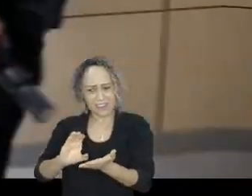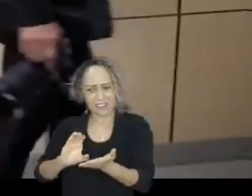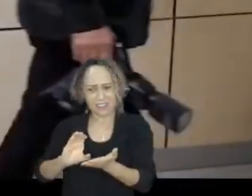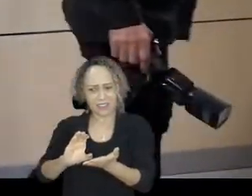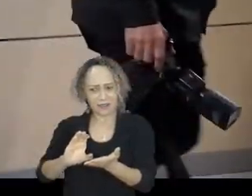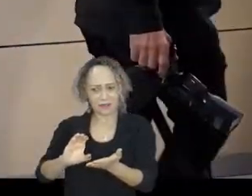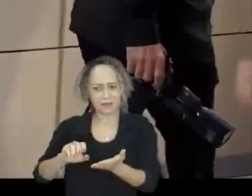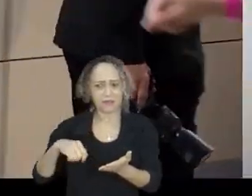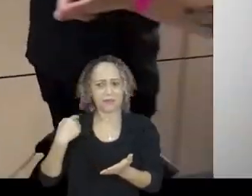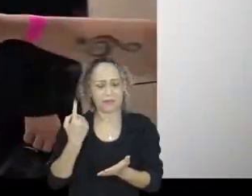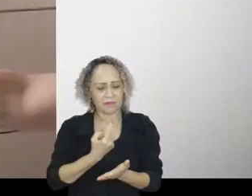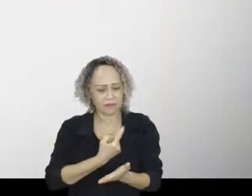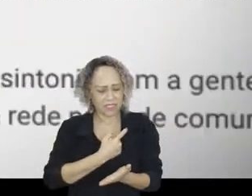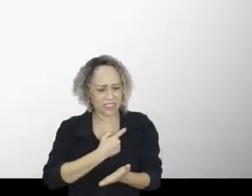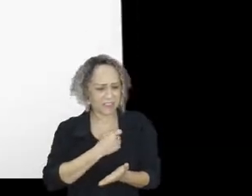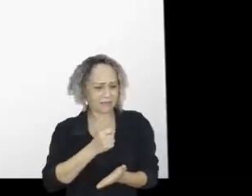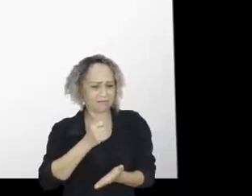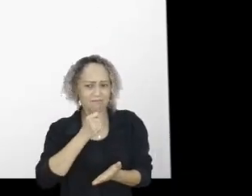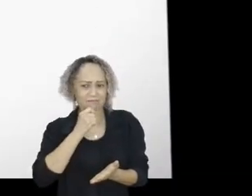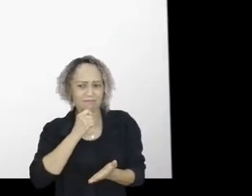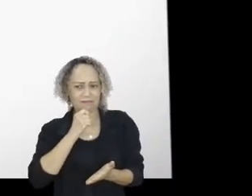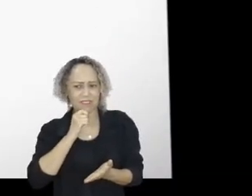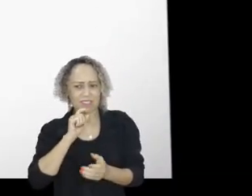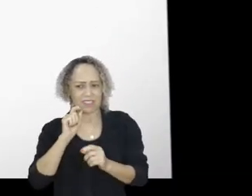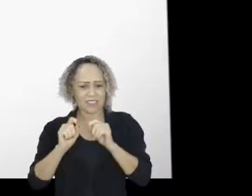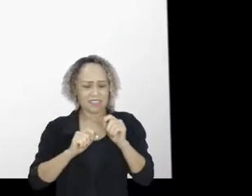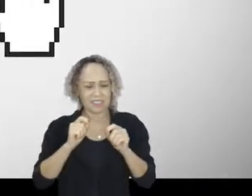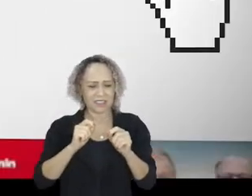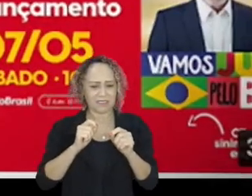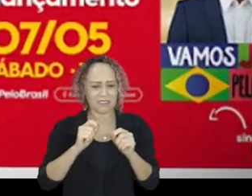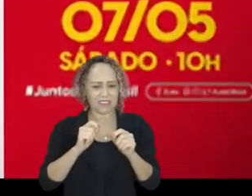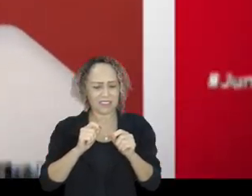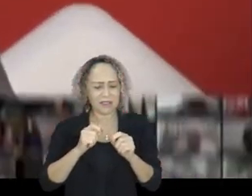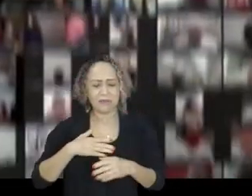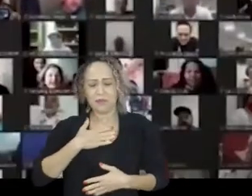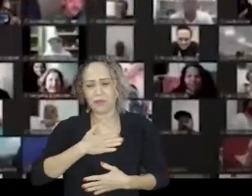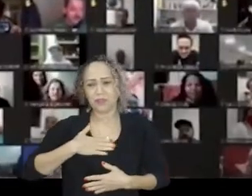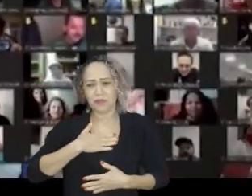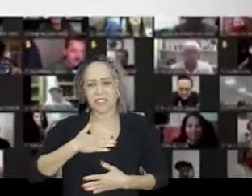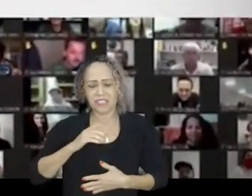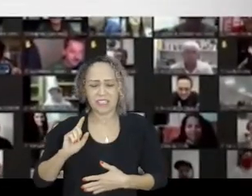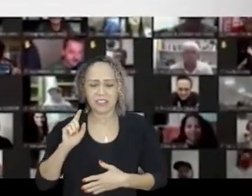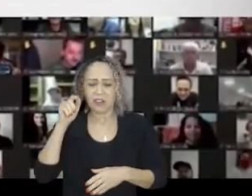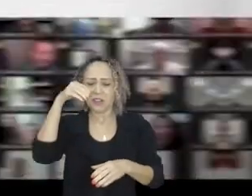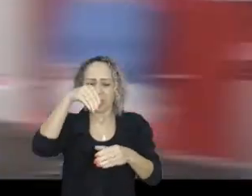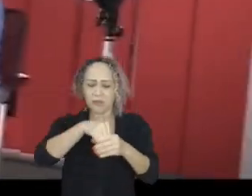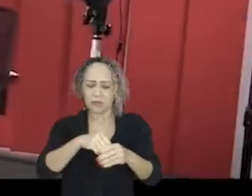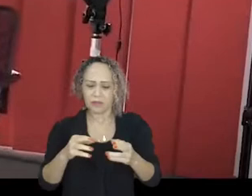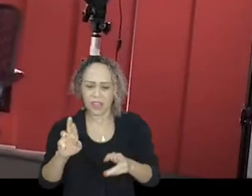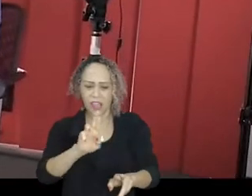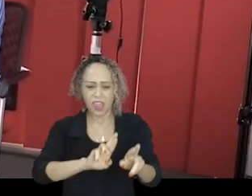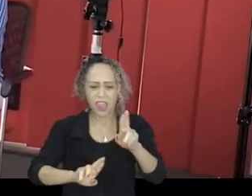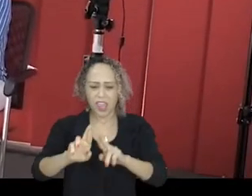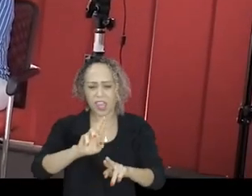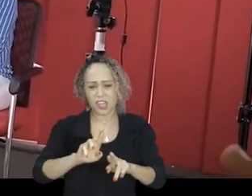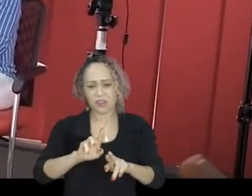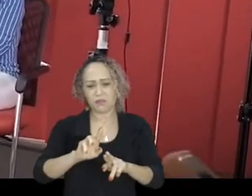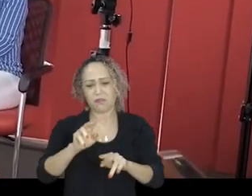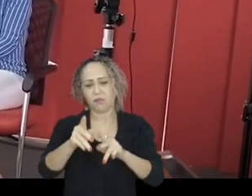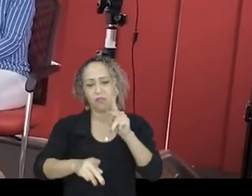gente. Para quem ainda não é, muito prazer. Fazemos parte da Rede Povo de Comunicação do PT.